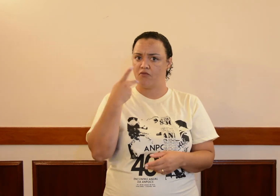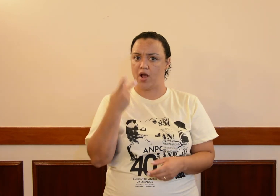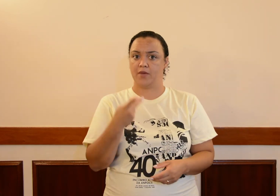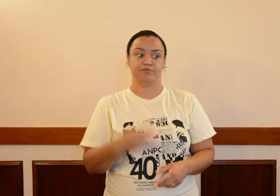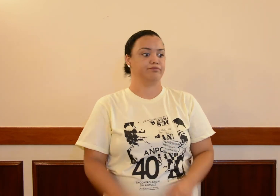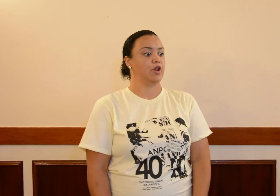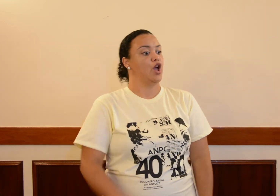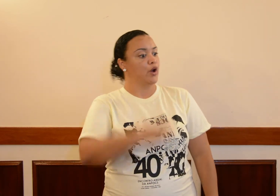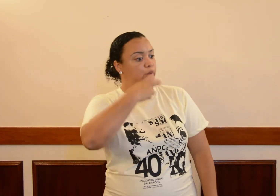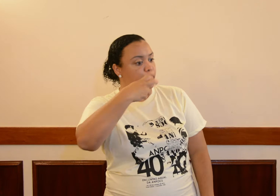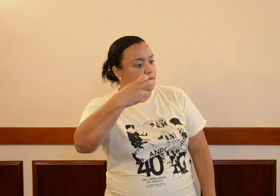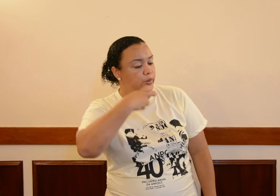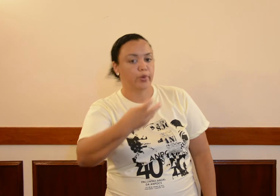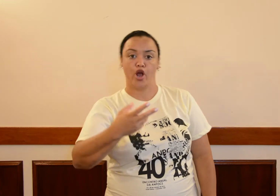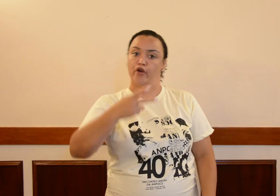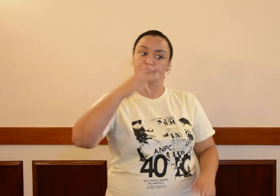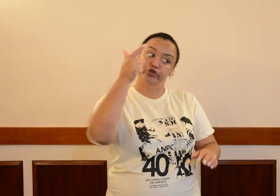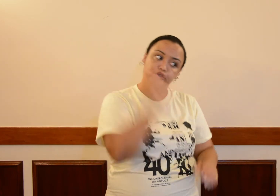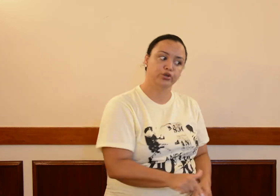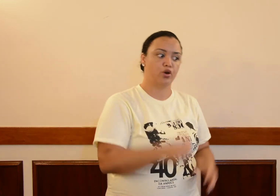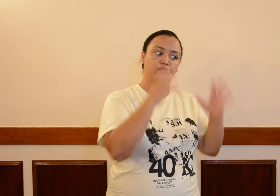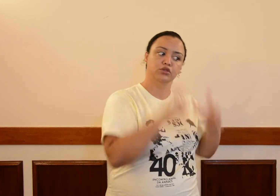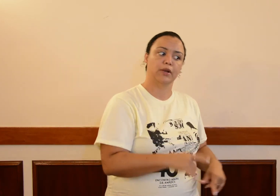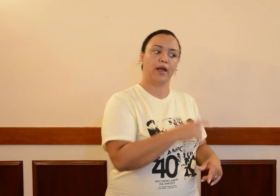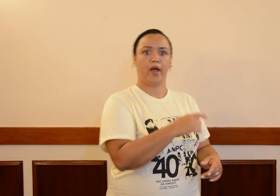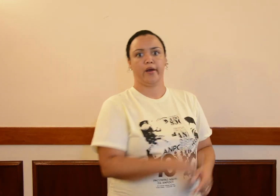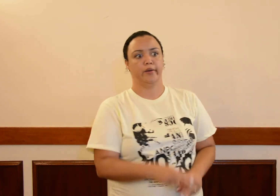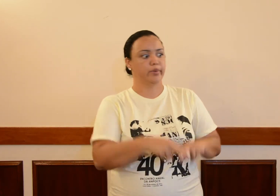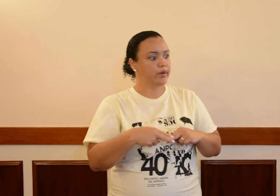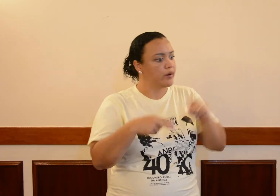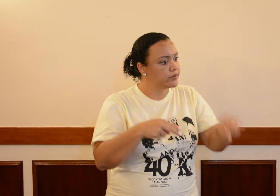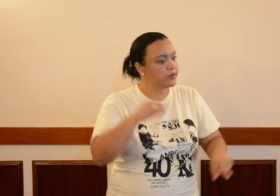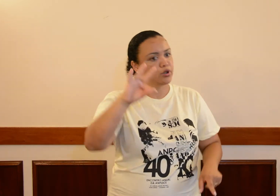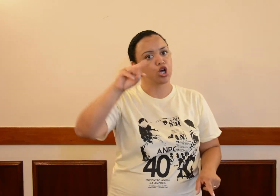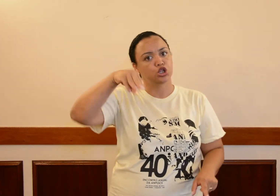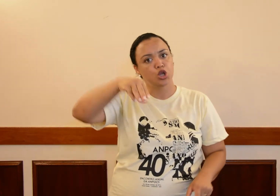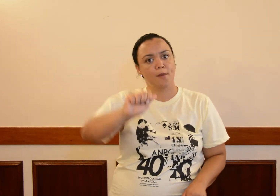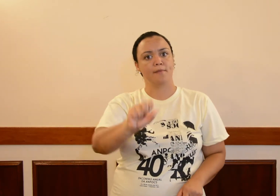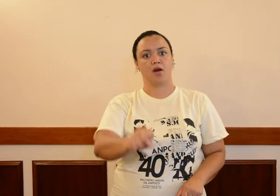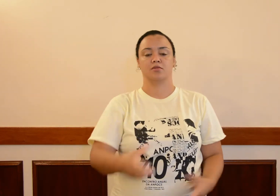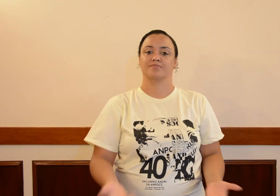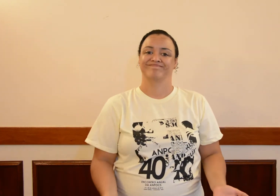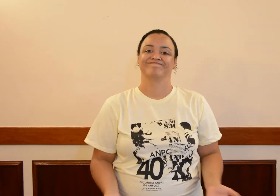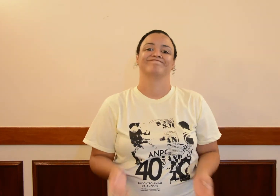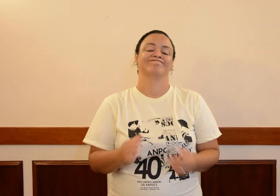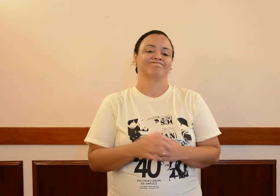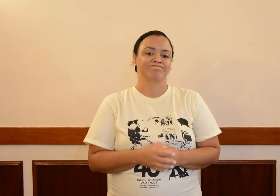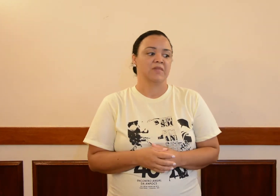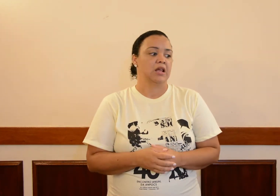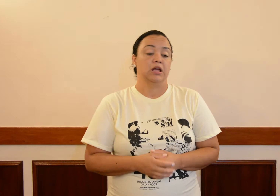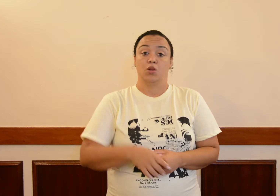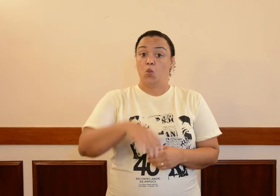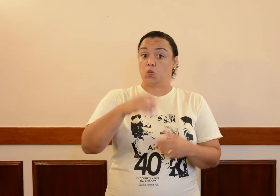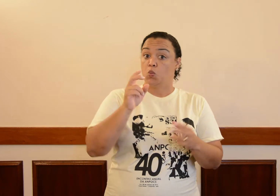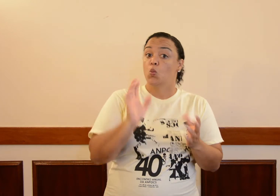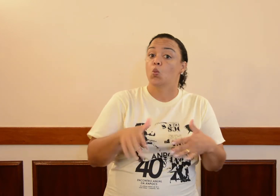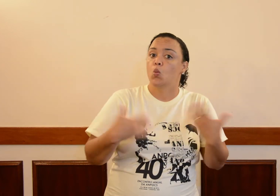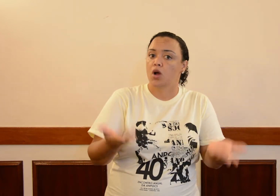Tomás." Por 2 vezes essas lembranças o remeteram à época em que teve TOC, transtorno obsessivo compulsivo. Me contou